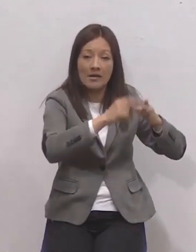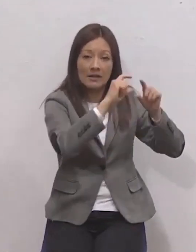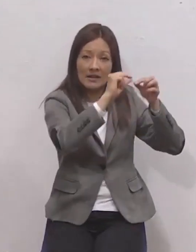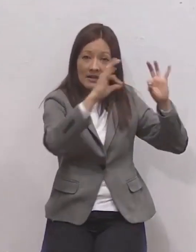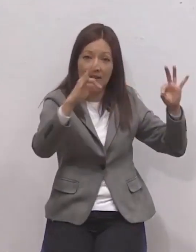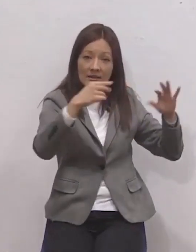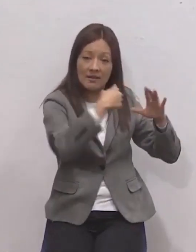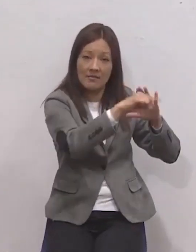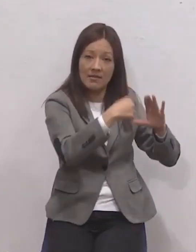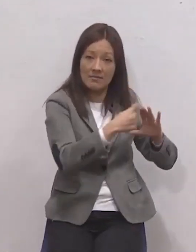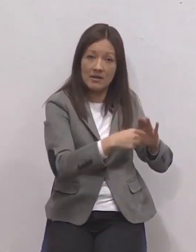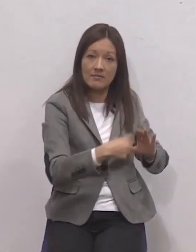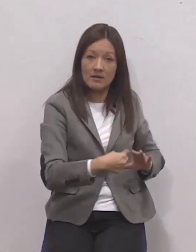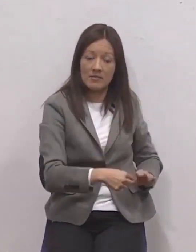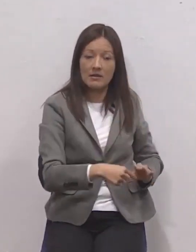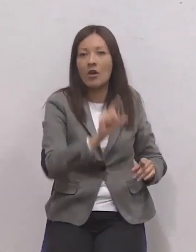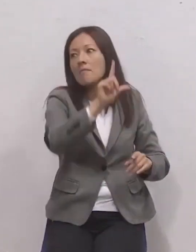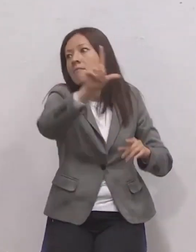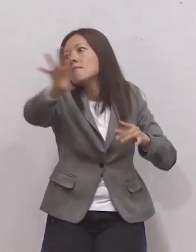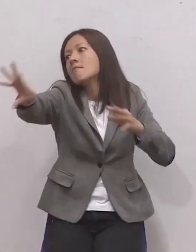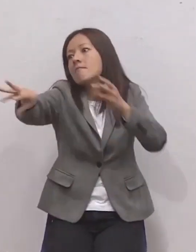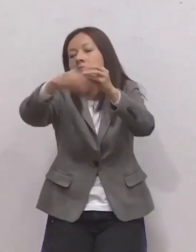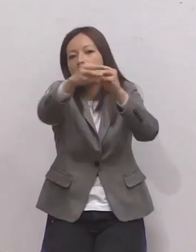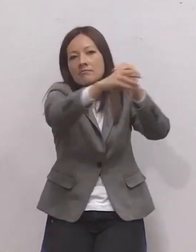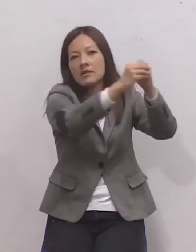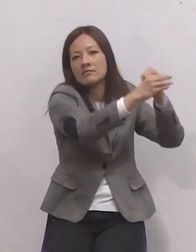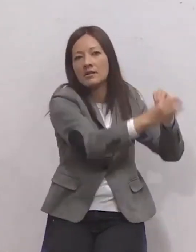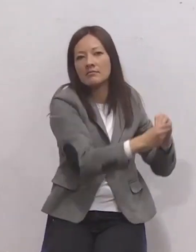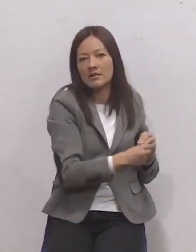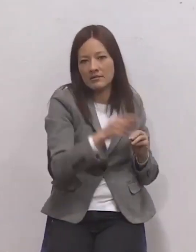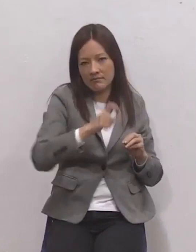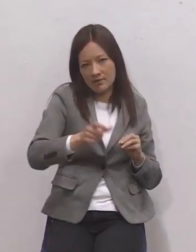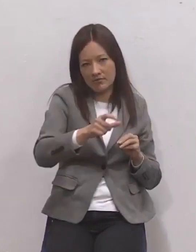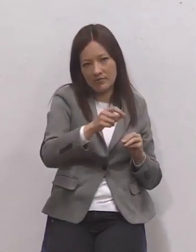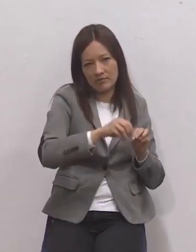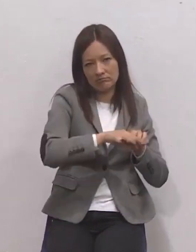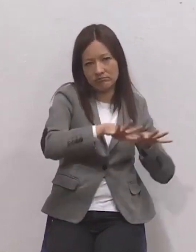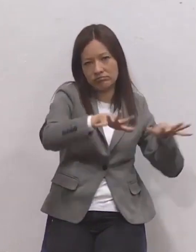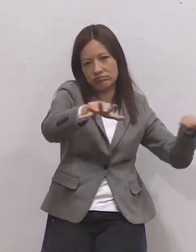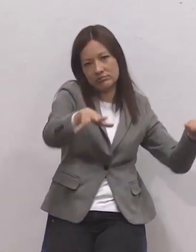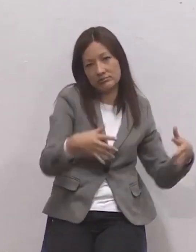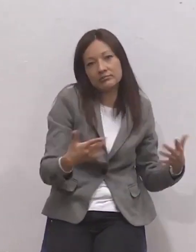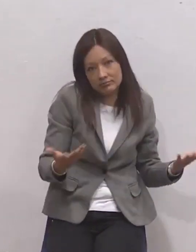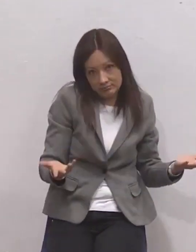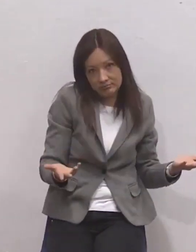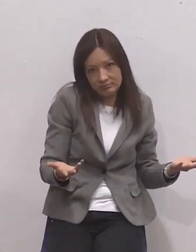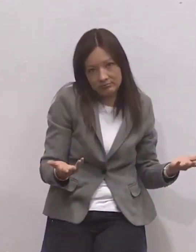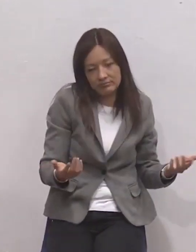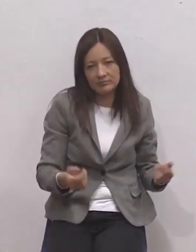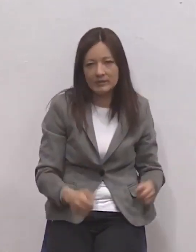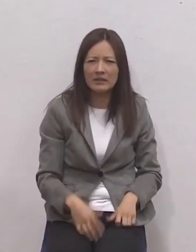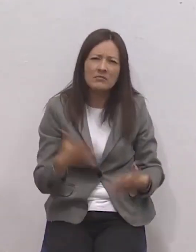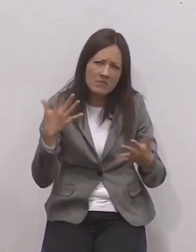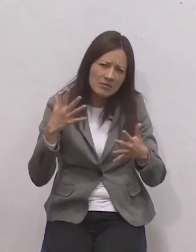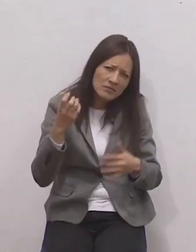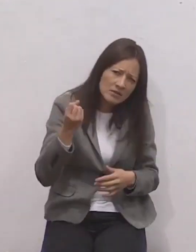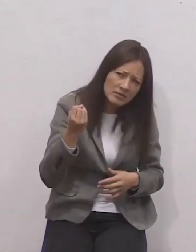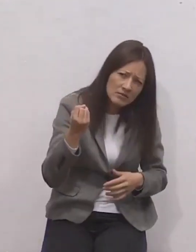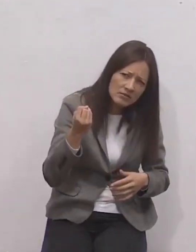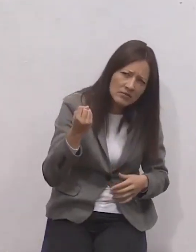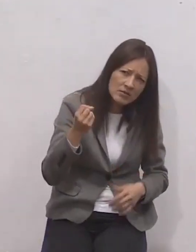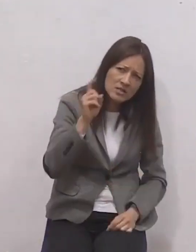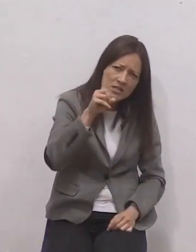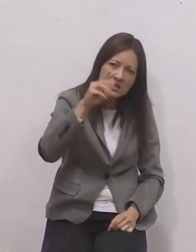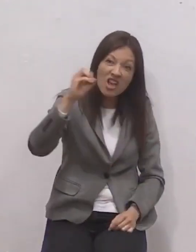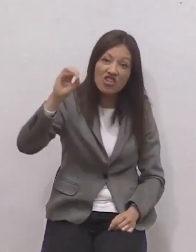están contándose en el contador de ellos, no en el contador nuestro. Ellos se convirtieron en coronas de ellos y no nuestras, qué ira. ¿Cuántos hay en